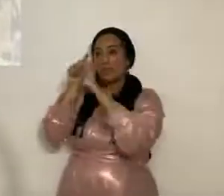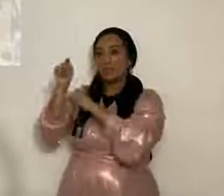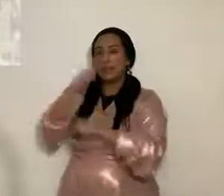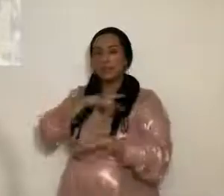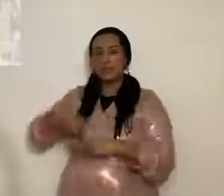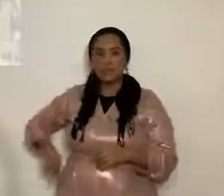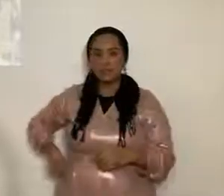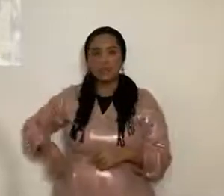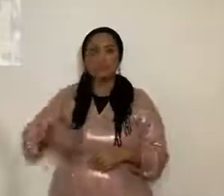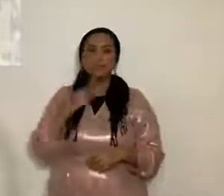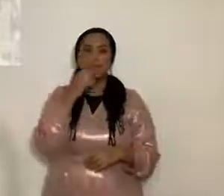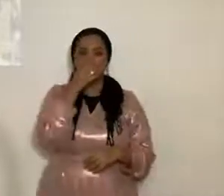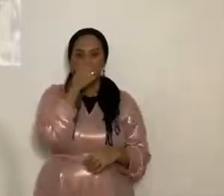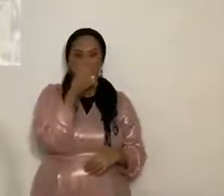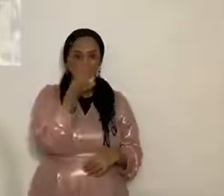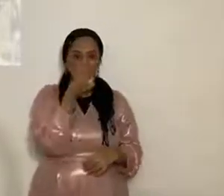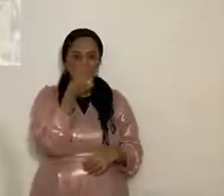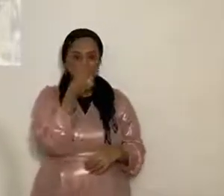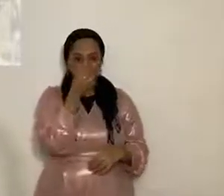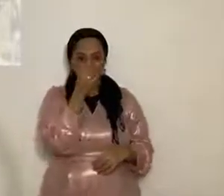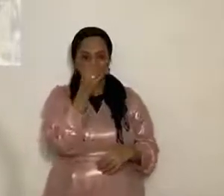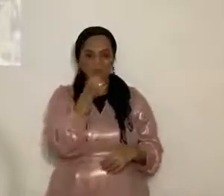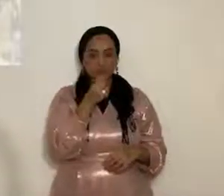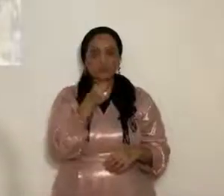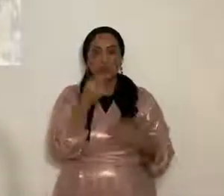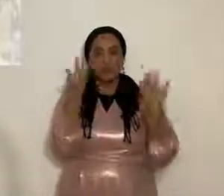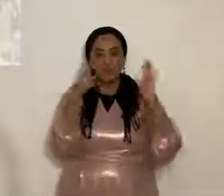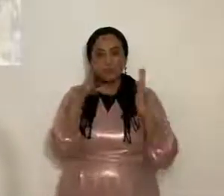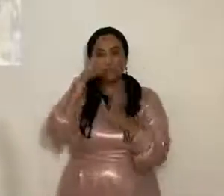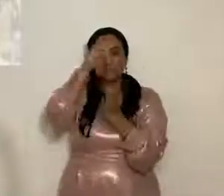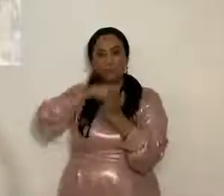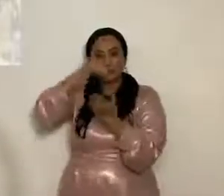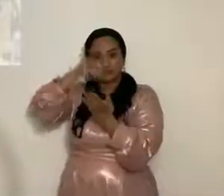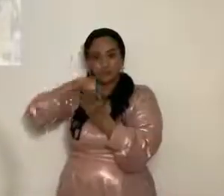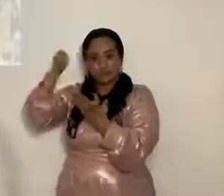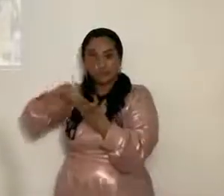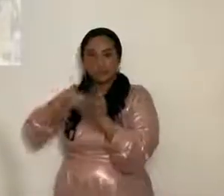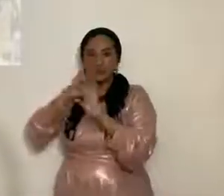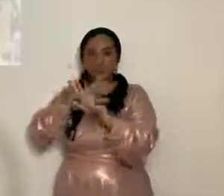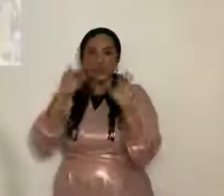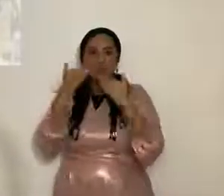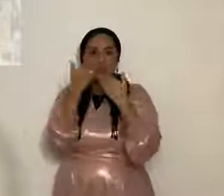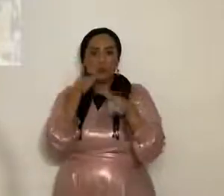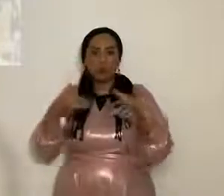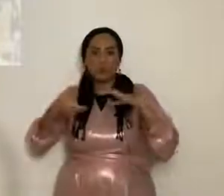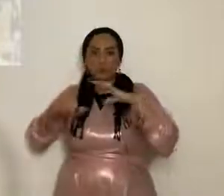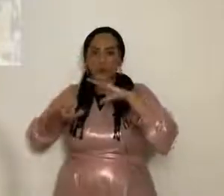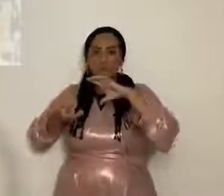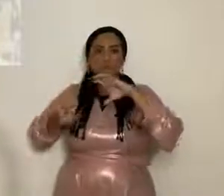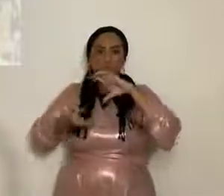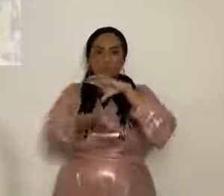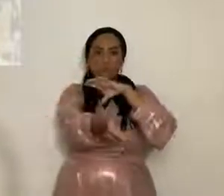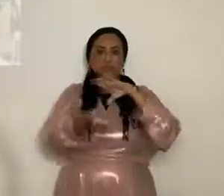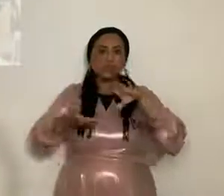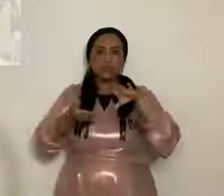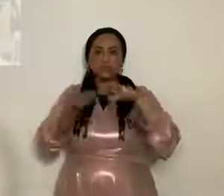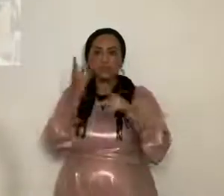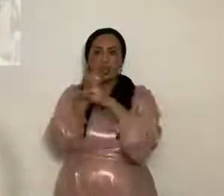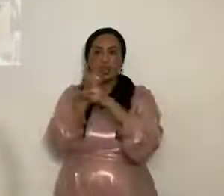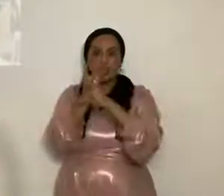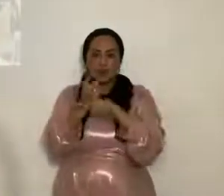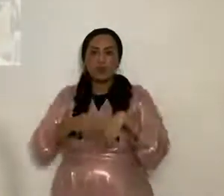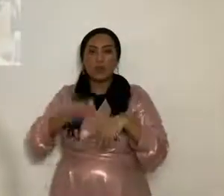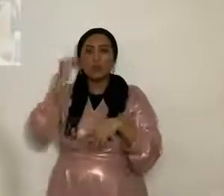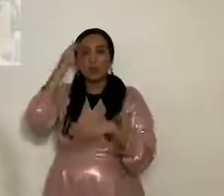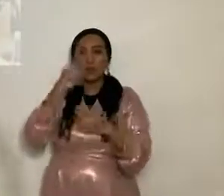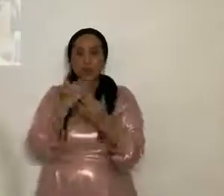rey Asuero. Entonces quedó registrado y ahí se guardó. Pero Yahweh es justo y bueno, y